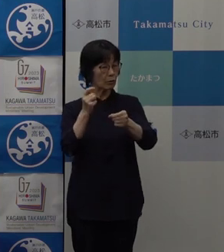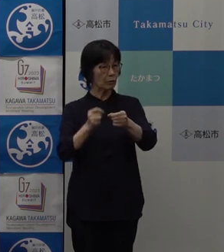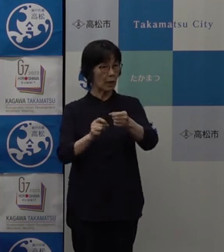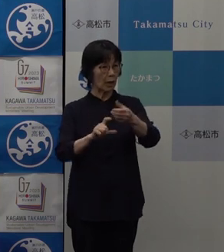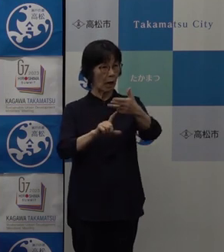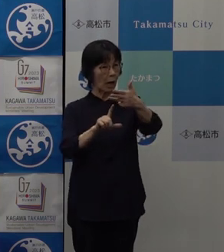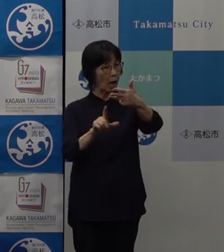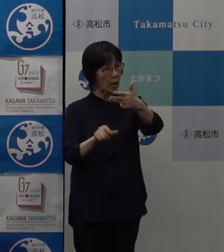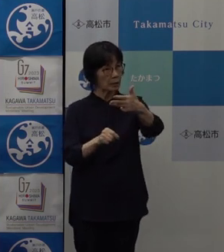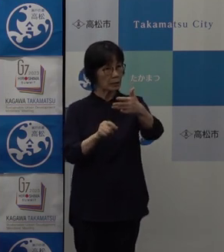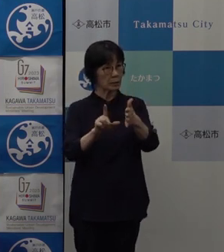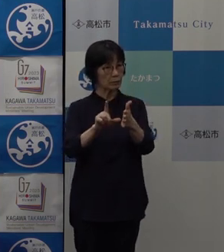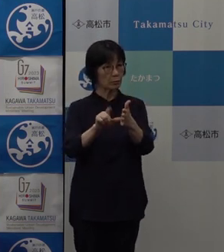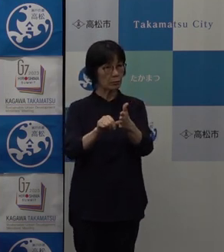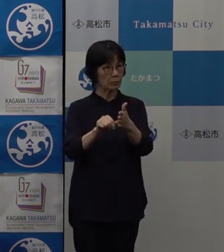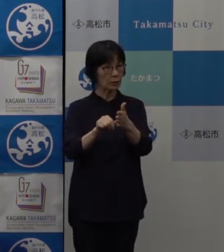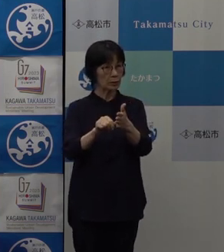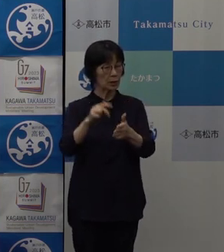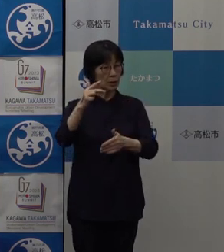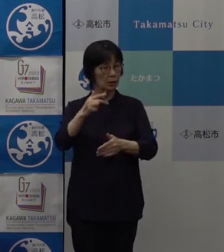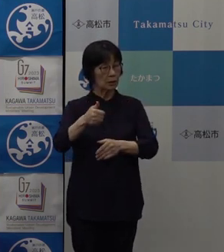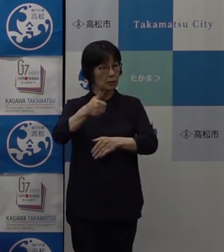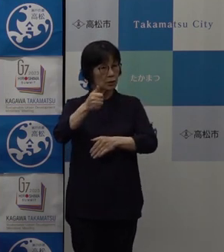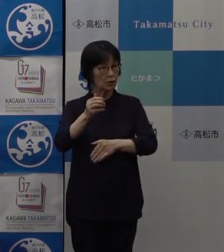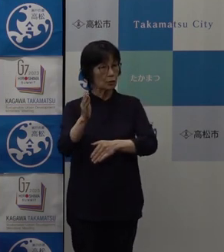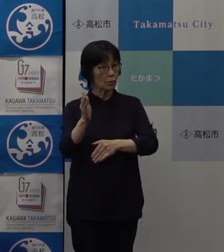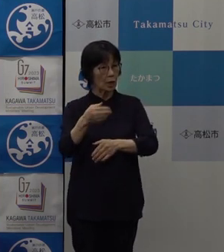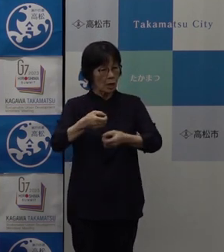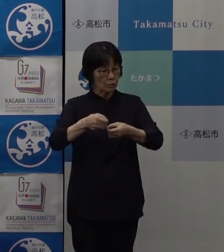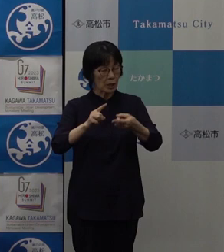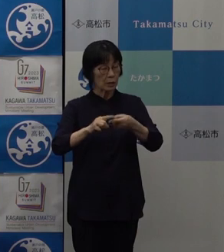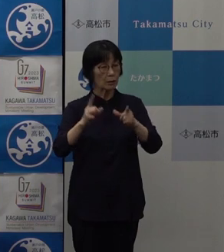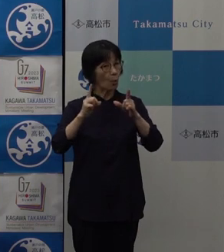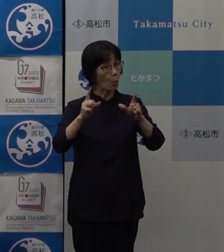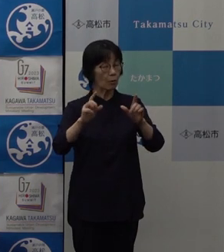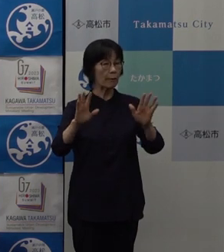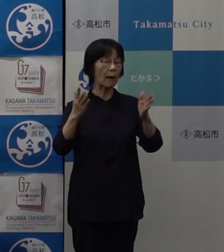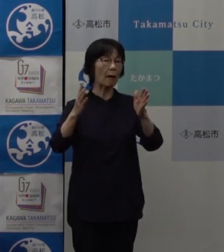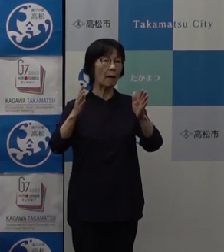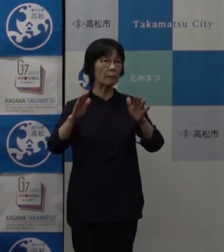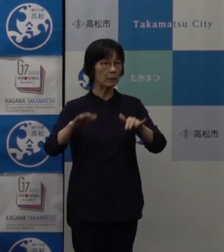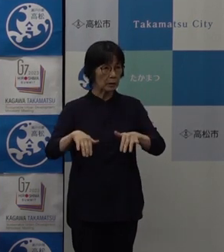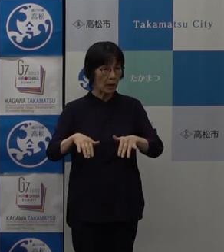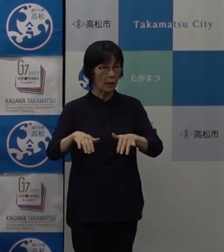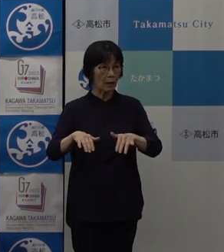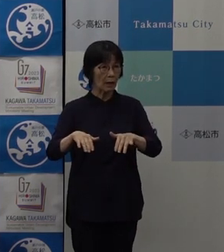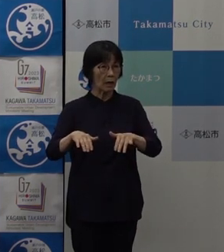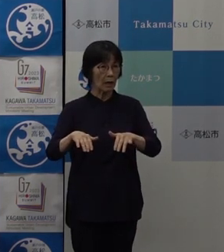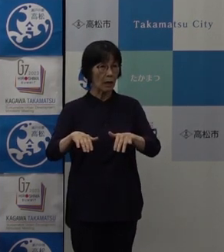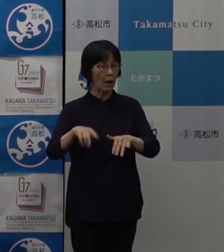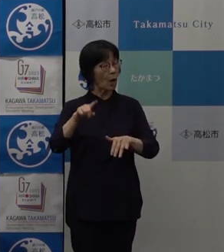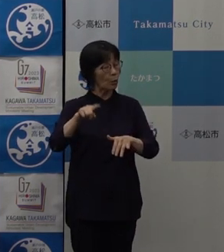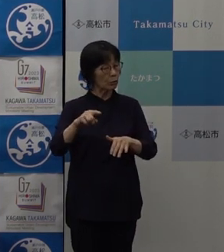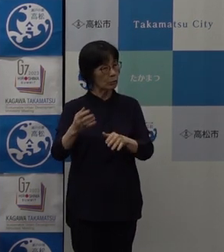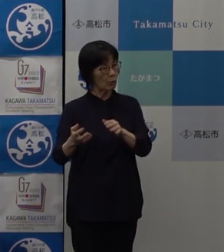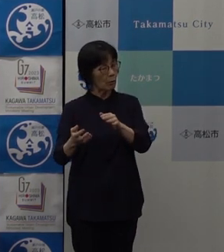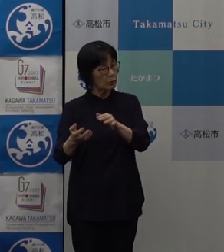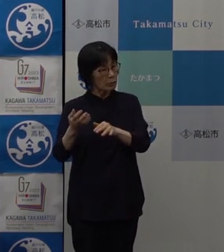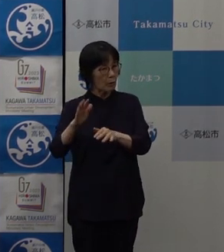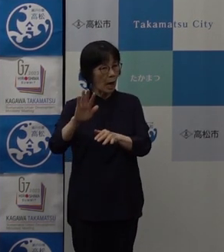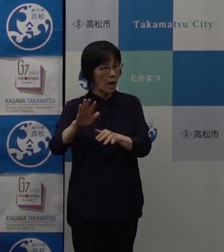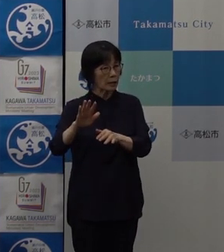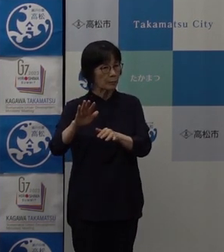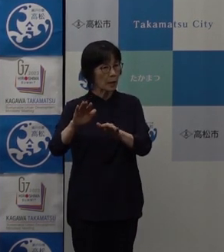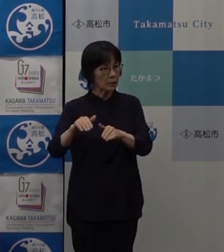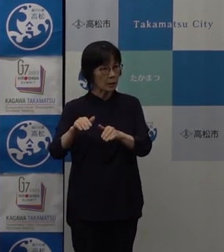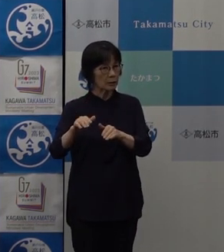方への具体的な報告はなかったというものなんです かね。市の内部でインシデント報告、まあ、こういう事故がありましたという報告は